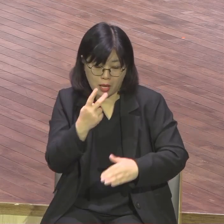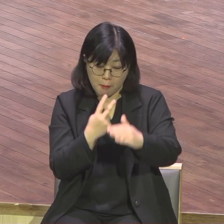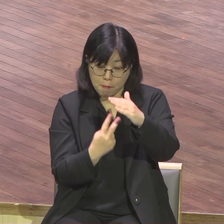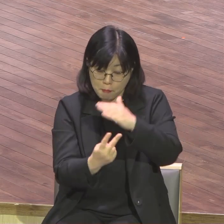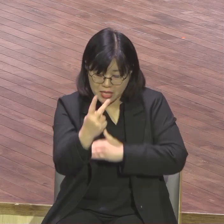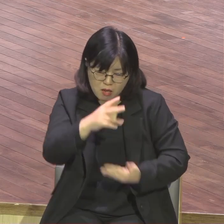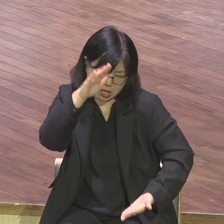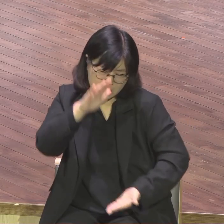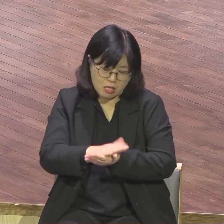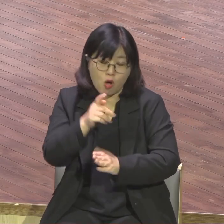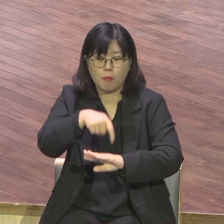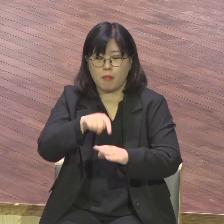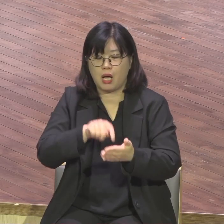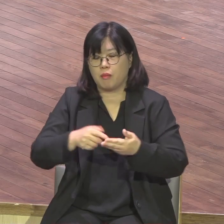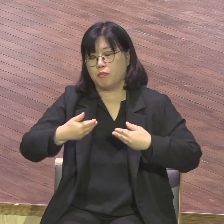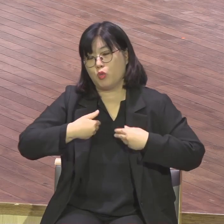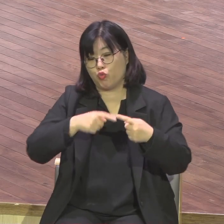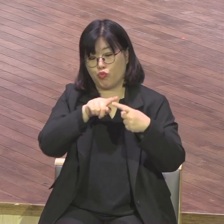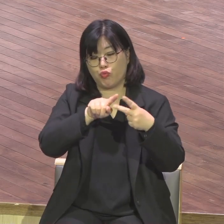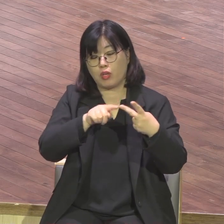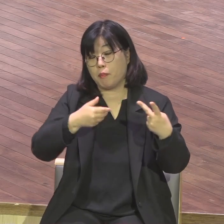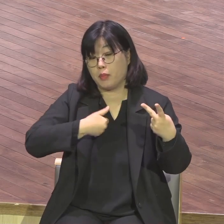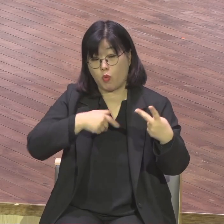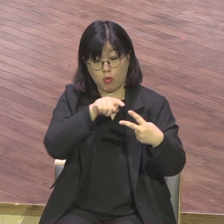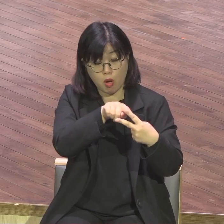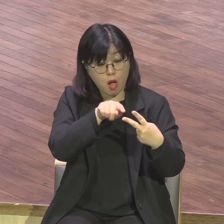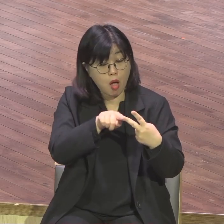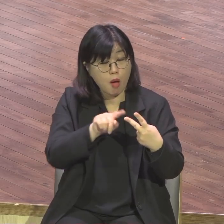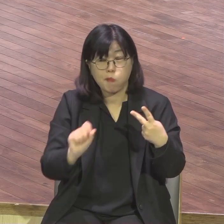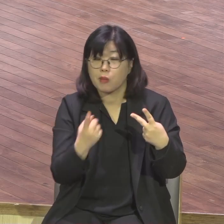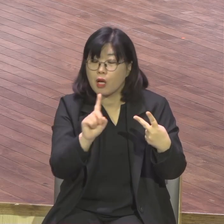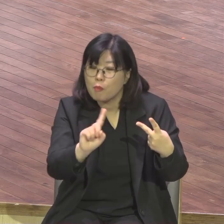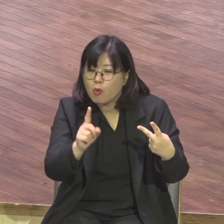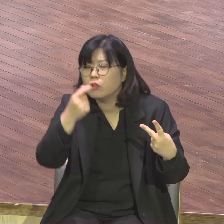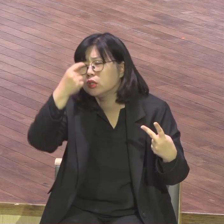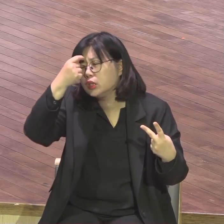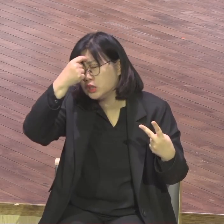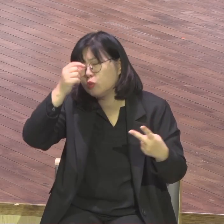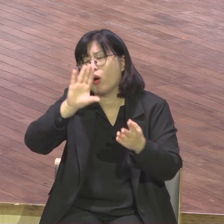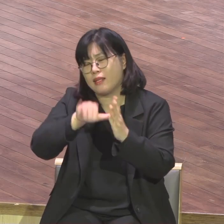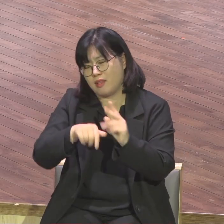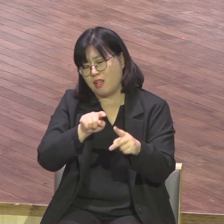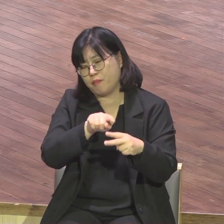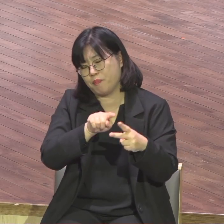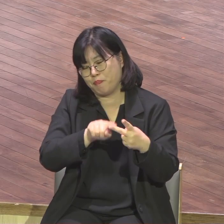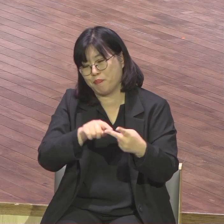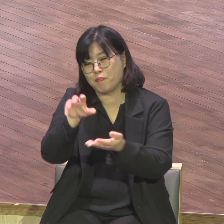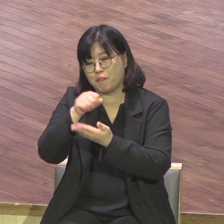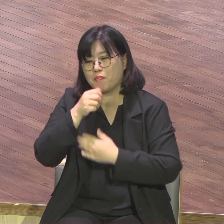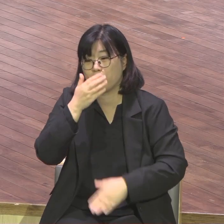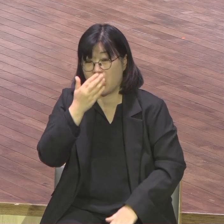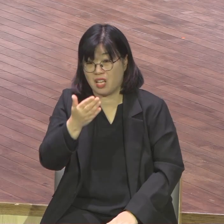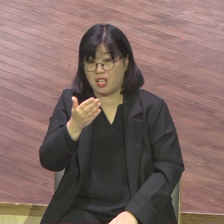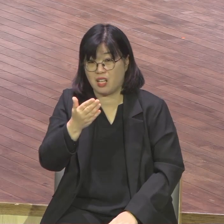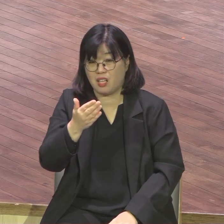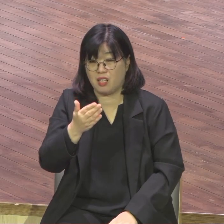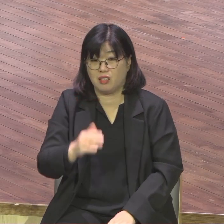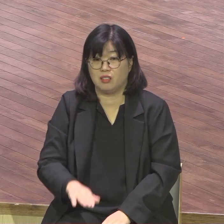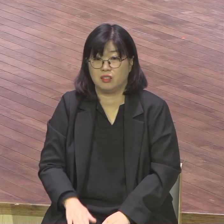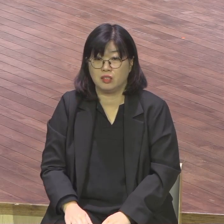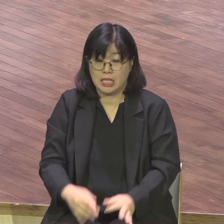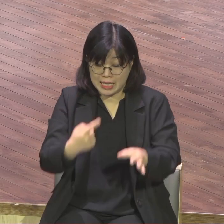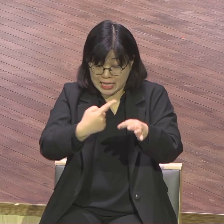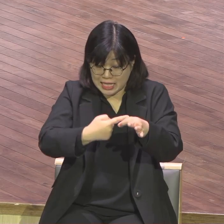설교 사역은 소수에게 열려 있지만 기도 사역은 모든 하나님 자녀에게 열려 있다. 십일조는